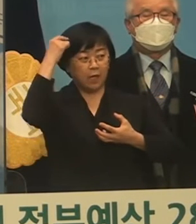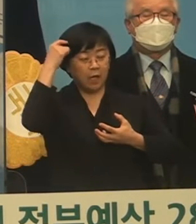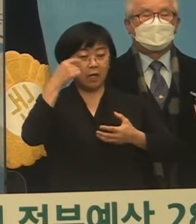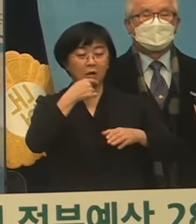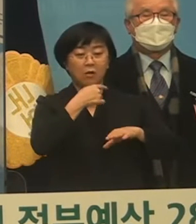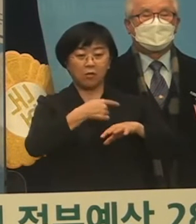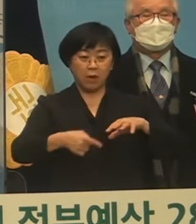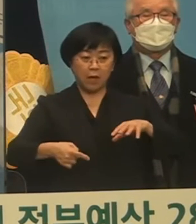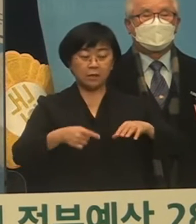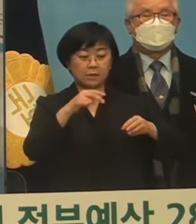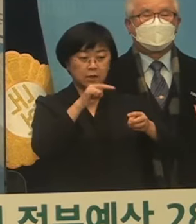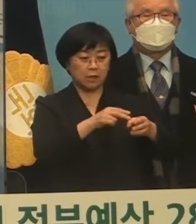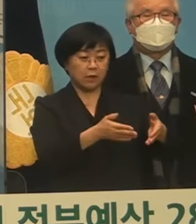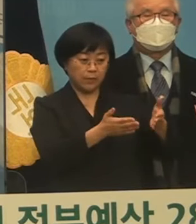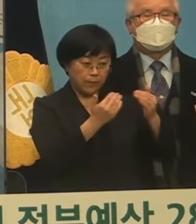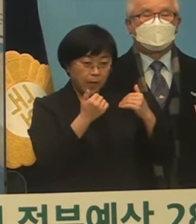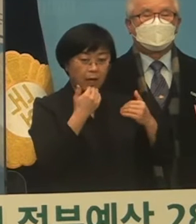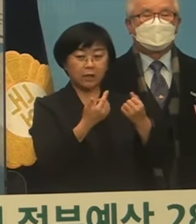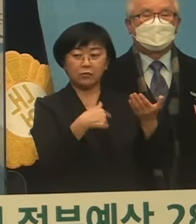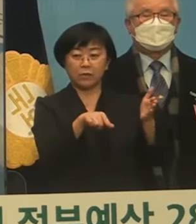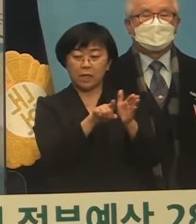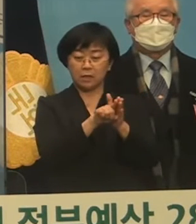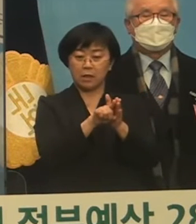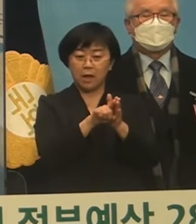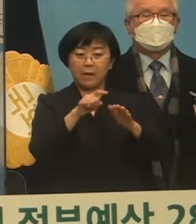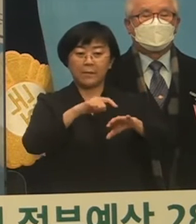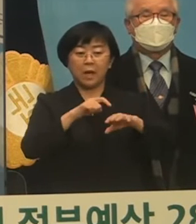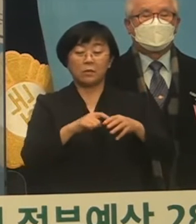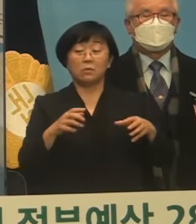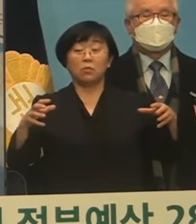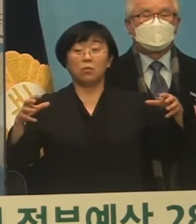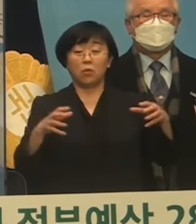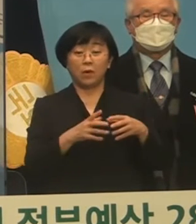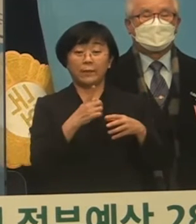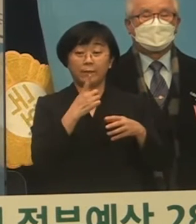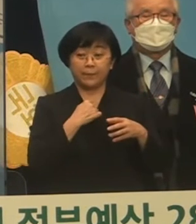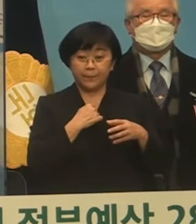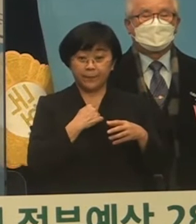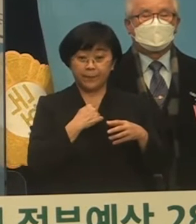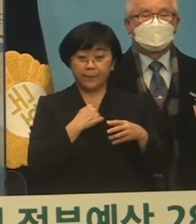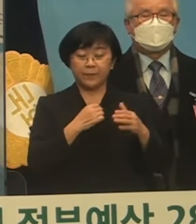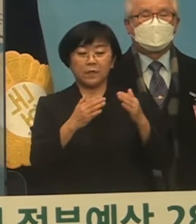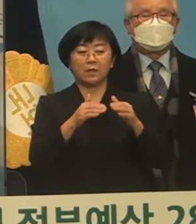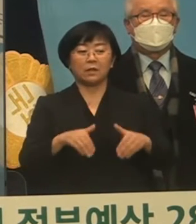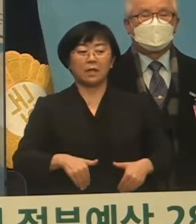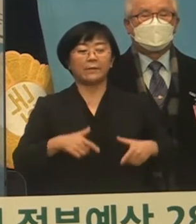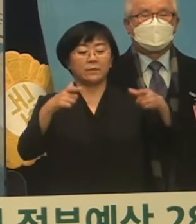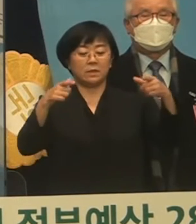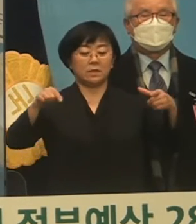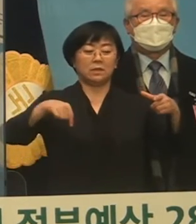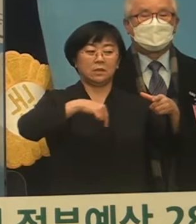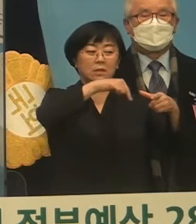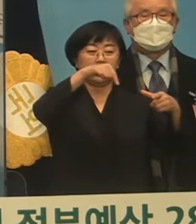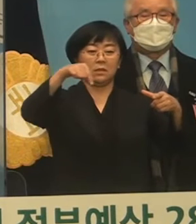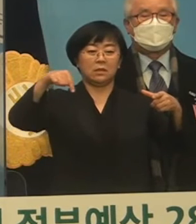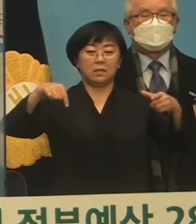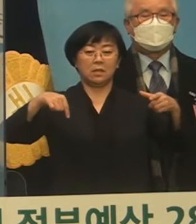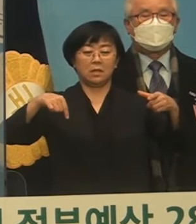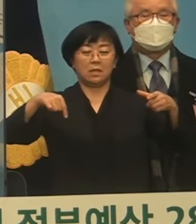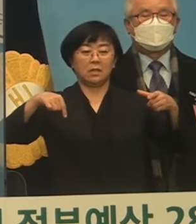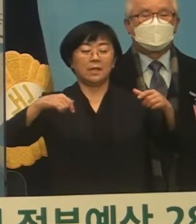국립심내혈관센터가 유치될 수 있도록 함께 마음과 뜻을 모아주셨던 전남 장성 지역의